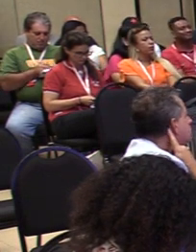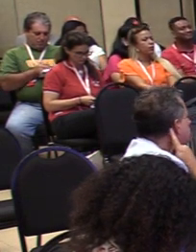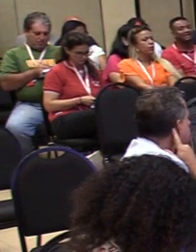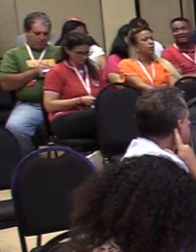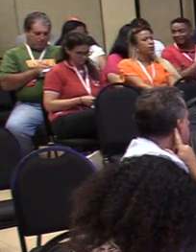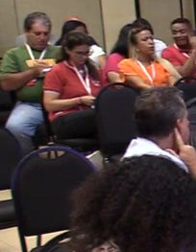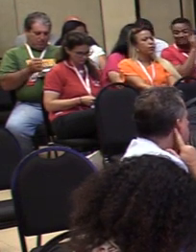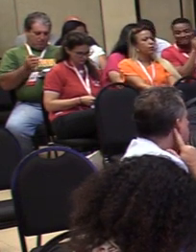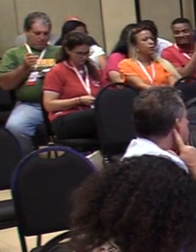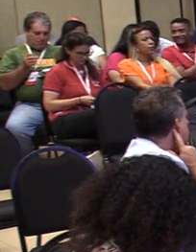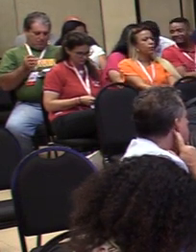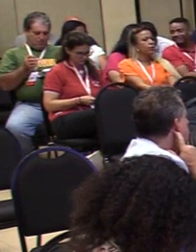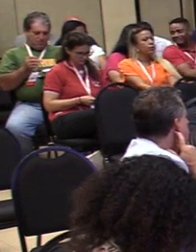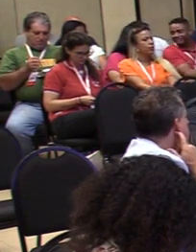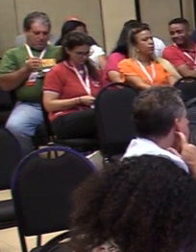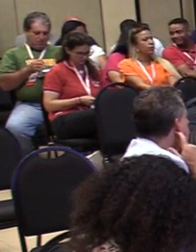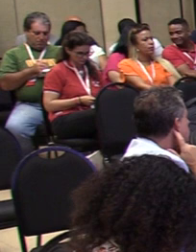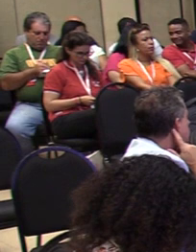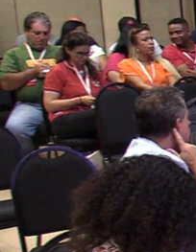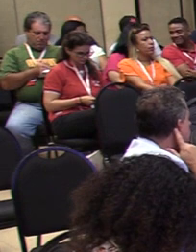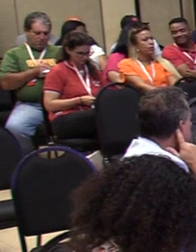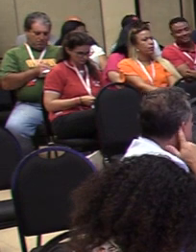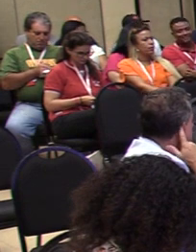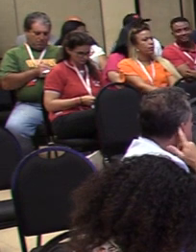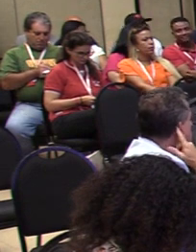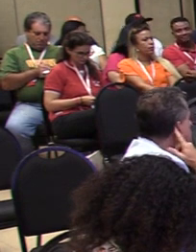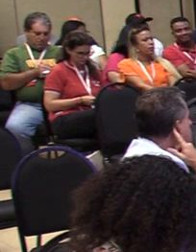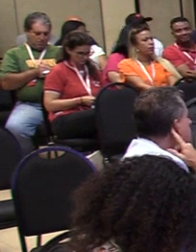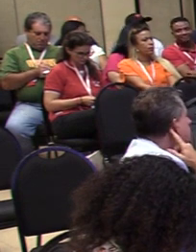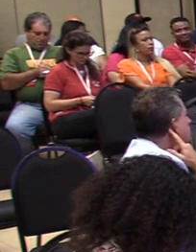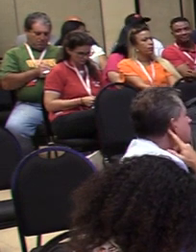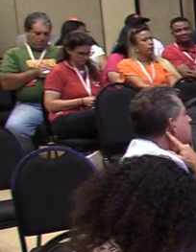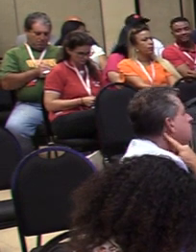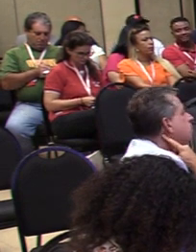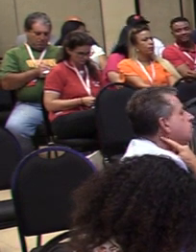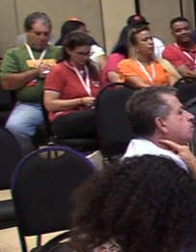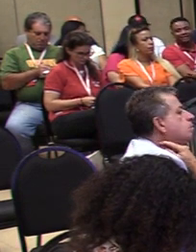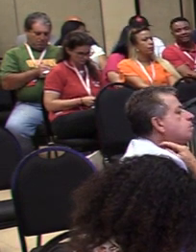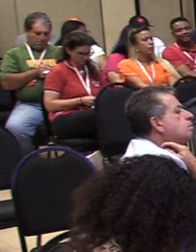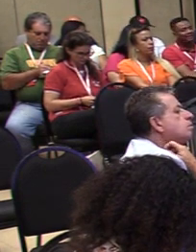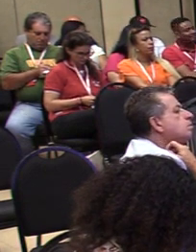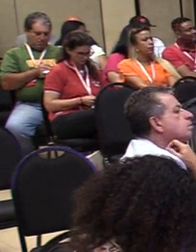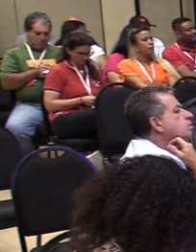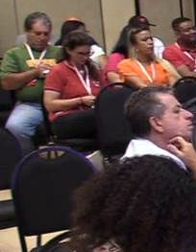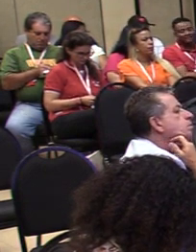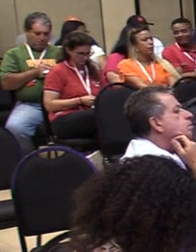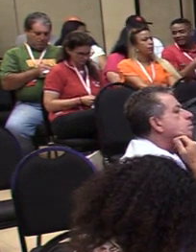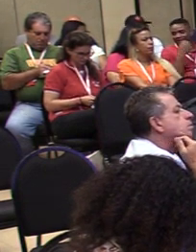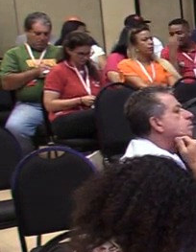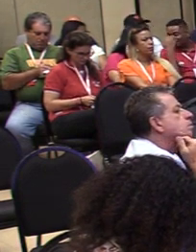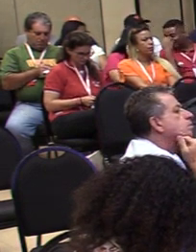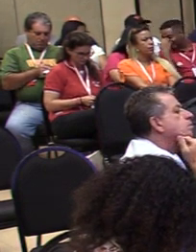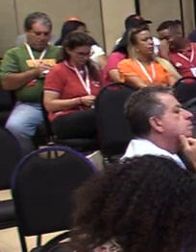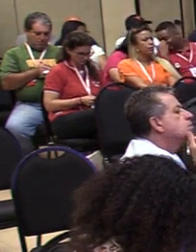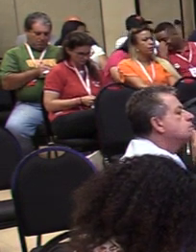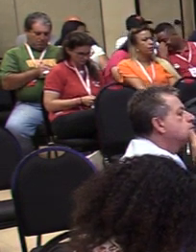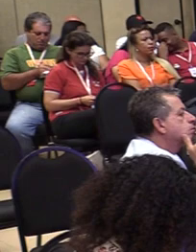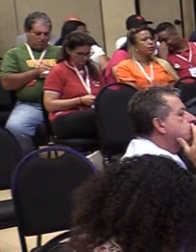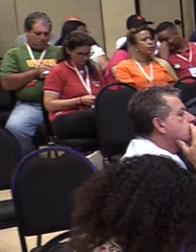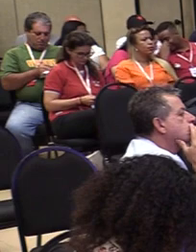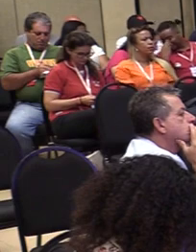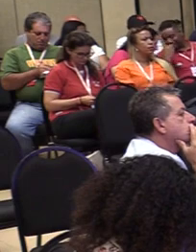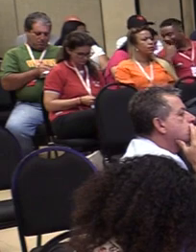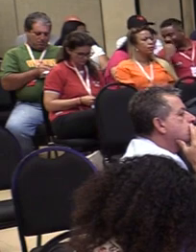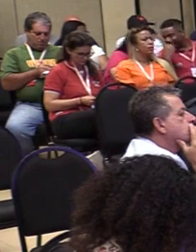né, Lico, nosso querido companheiro da ABIN, que está aqui acompanhando o nosso debate, dessa importância da agência estar aqui acompanhando, nosso